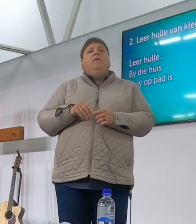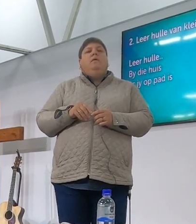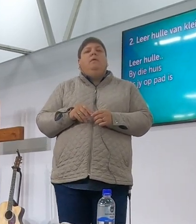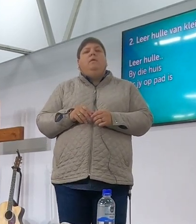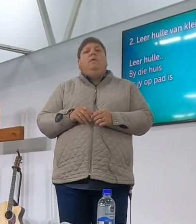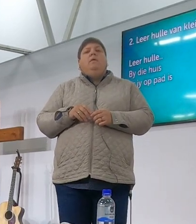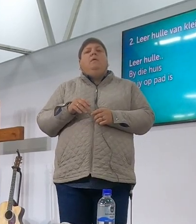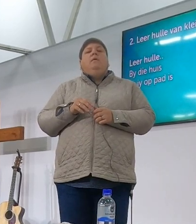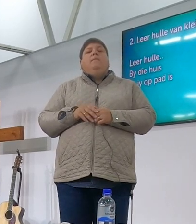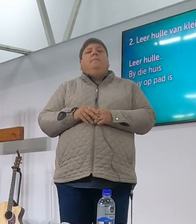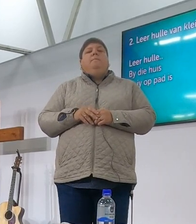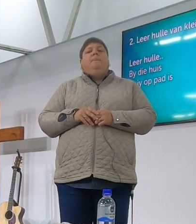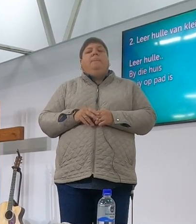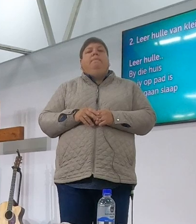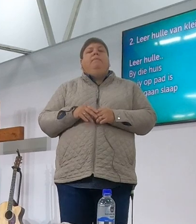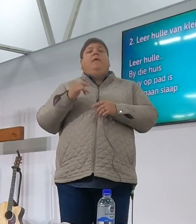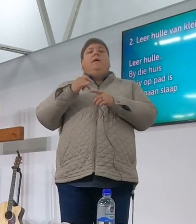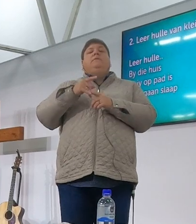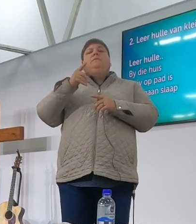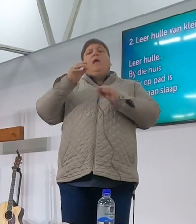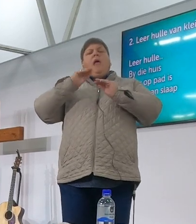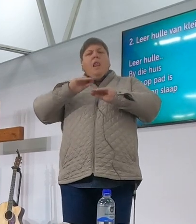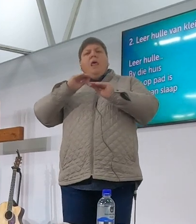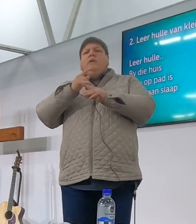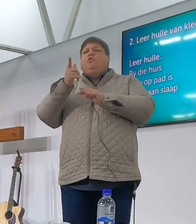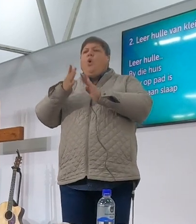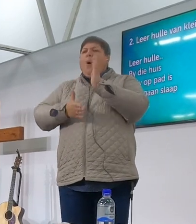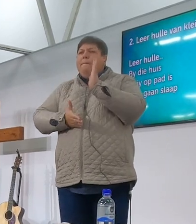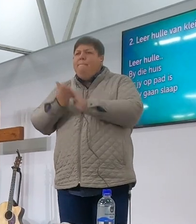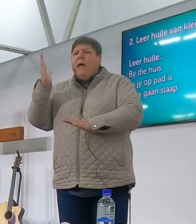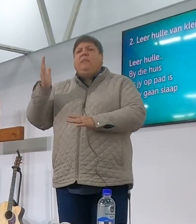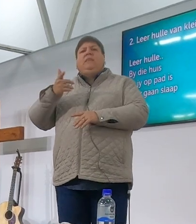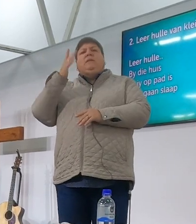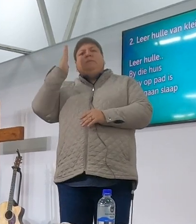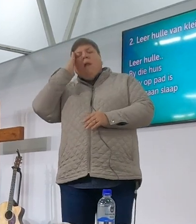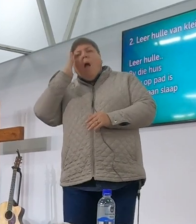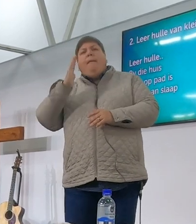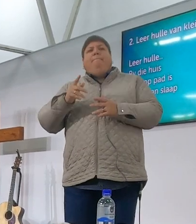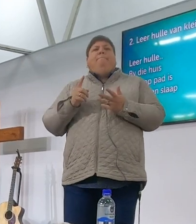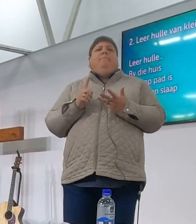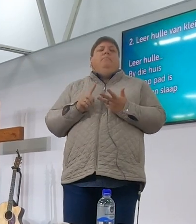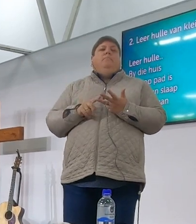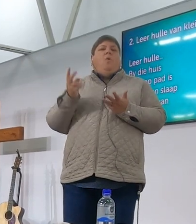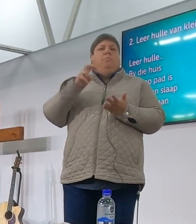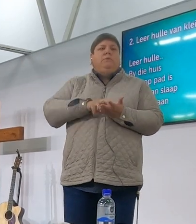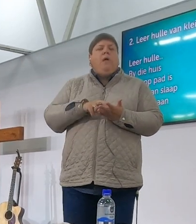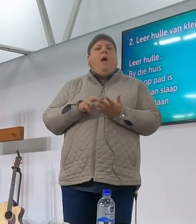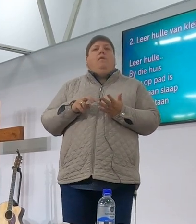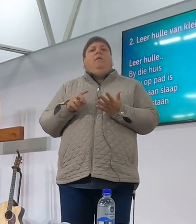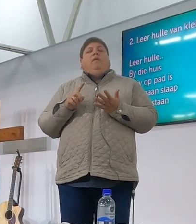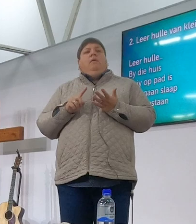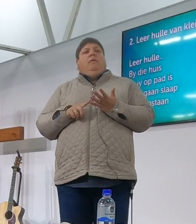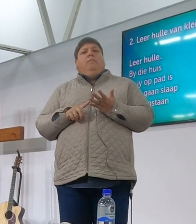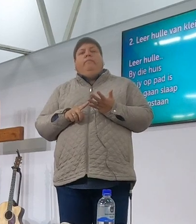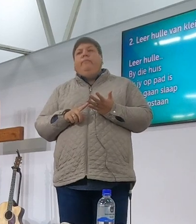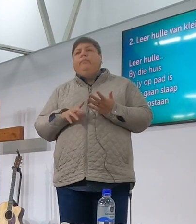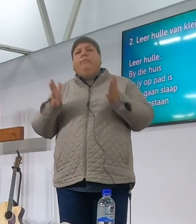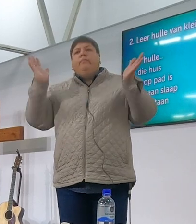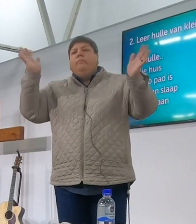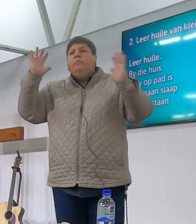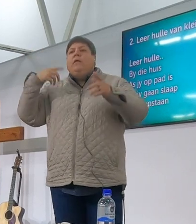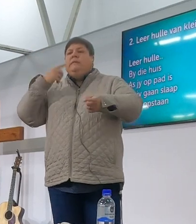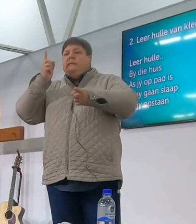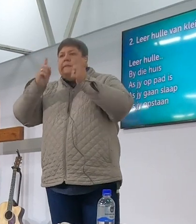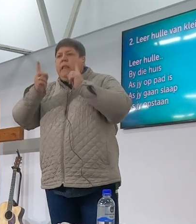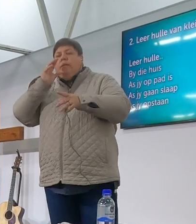antwoord, as jy op pad is, jy moet hulle leer as jy gaan slaap, ons moet hulle leer as, wanneer